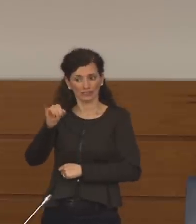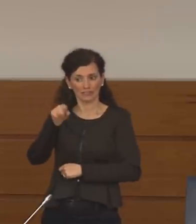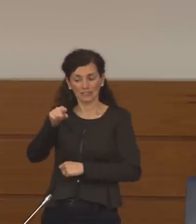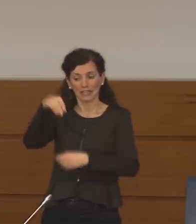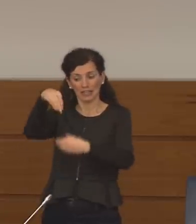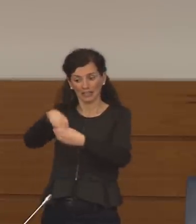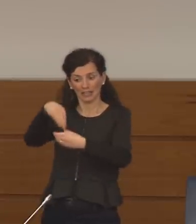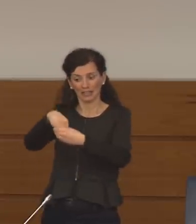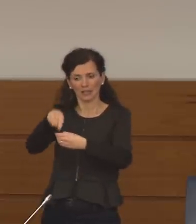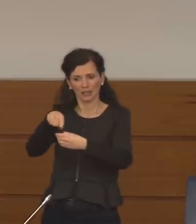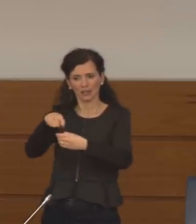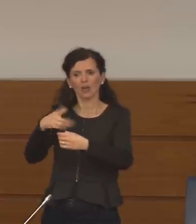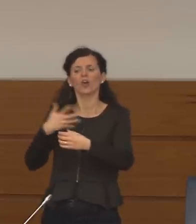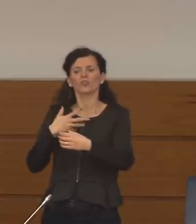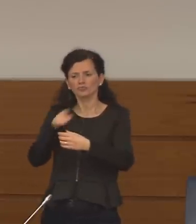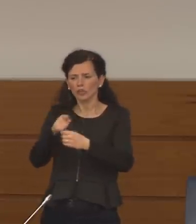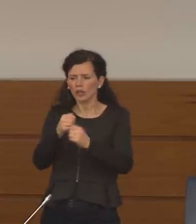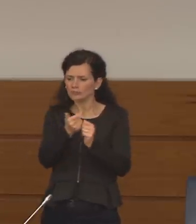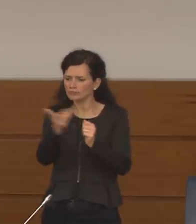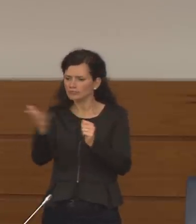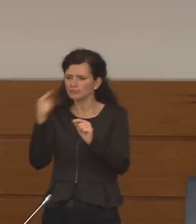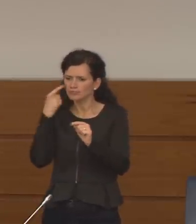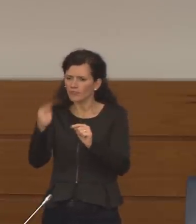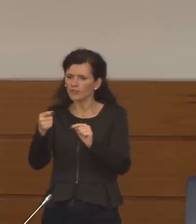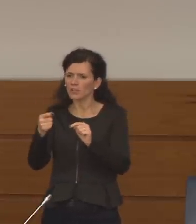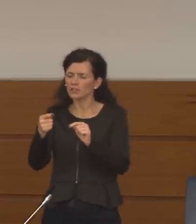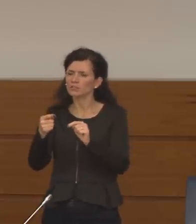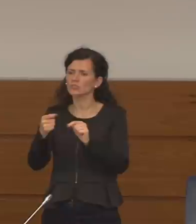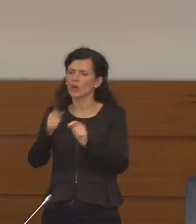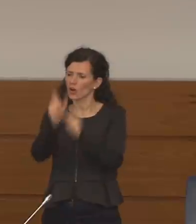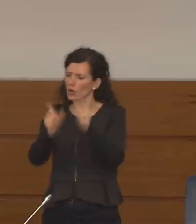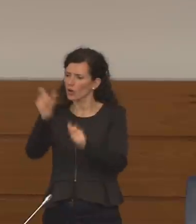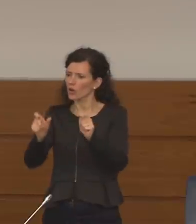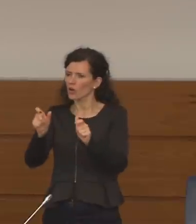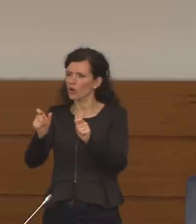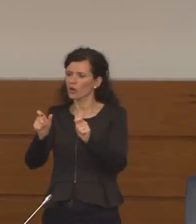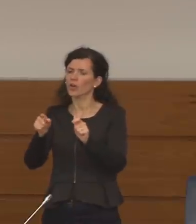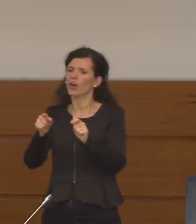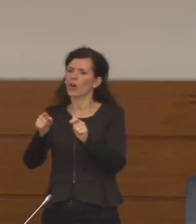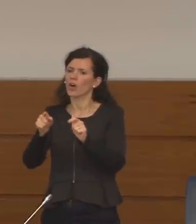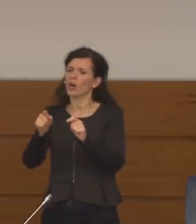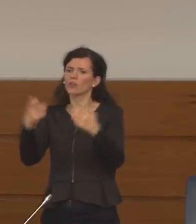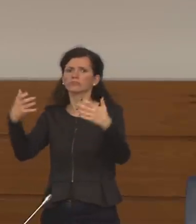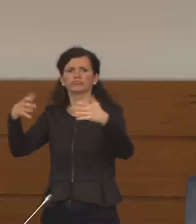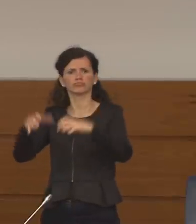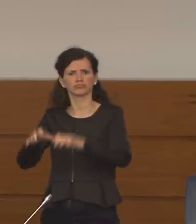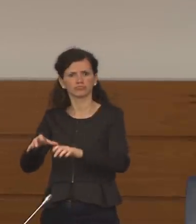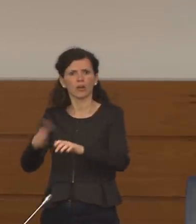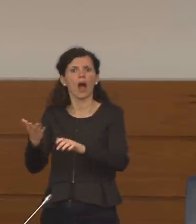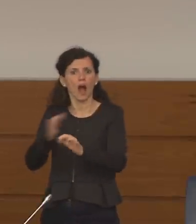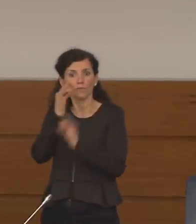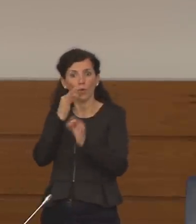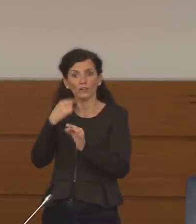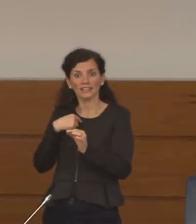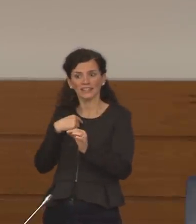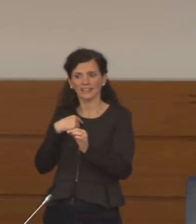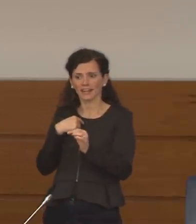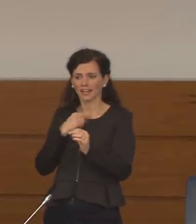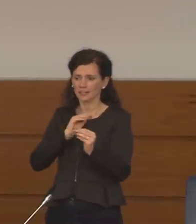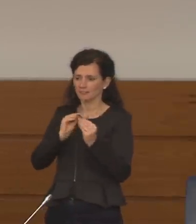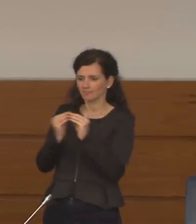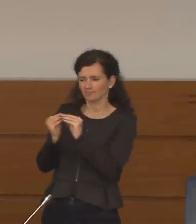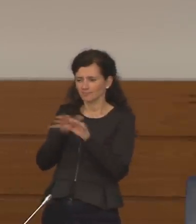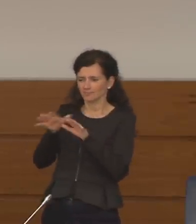censito una crescita ridotta dei nuovi casi che vuol dire che questo sistema ha funzionato nel contenimento però